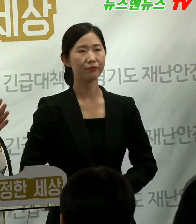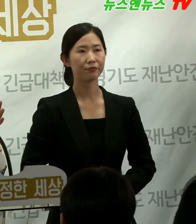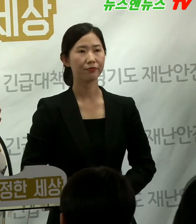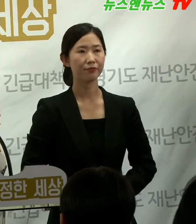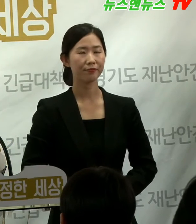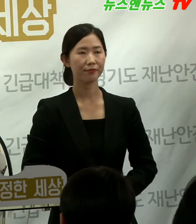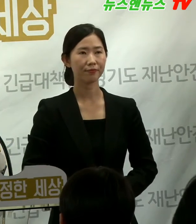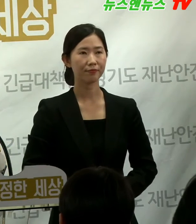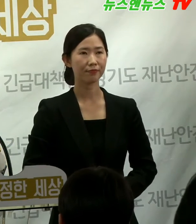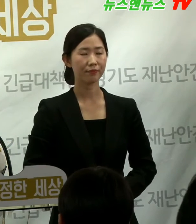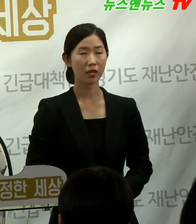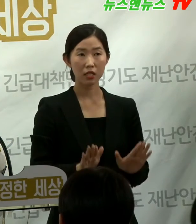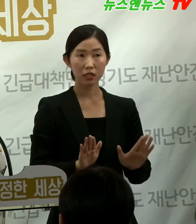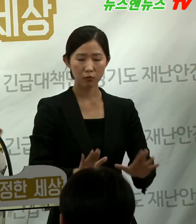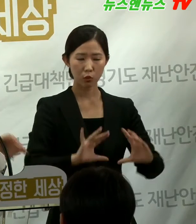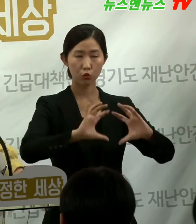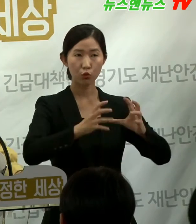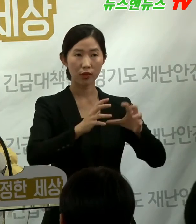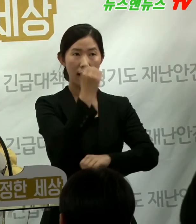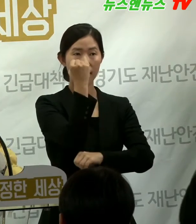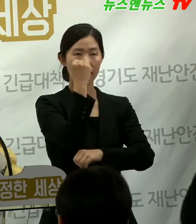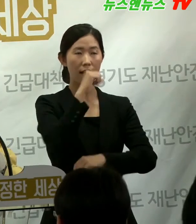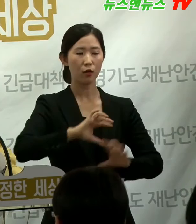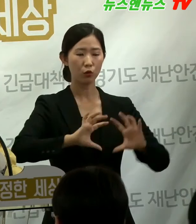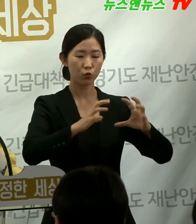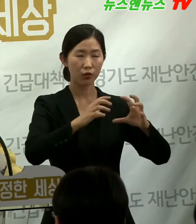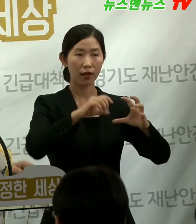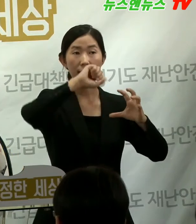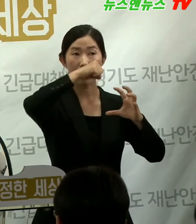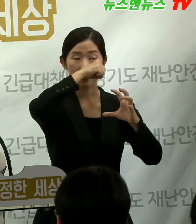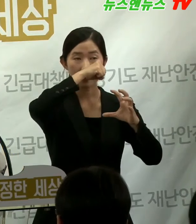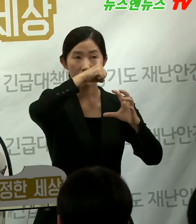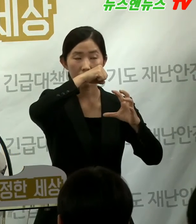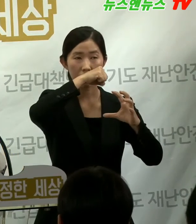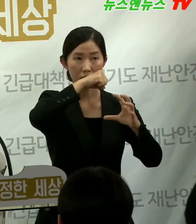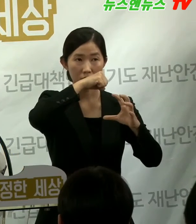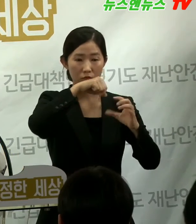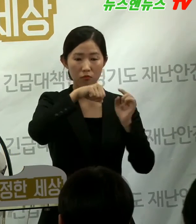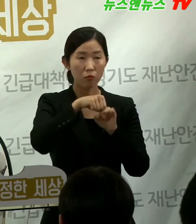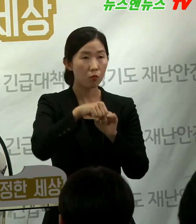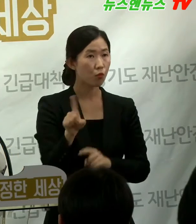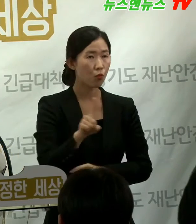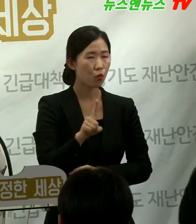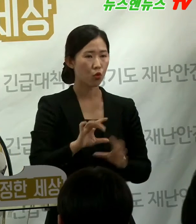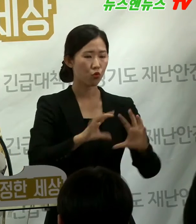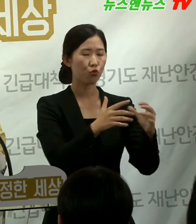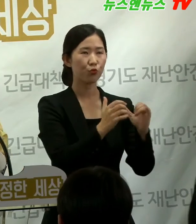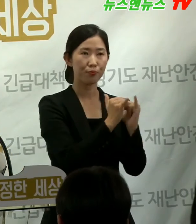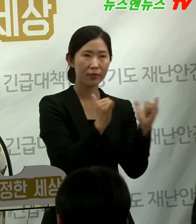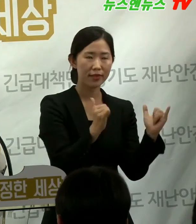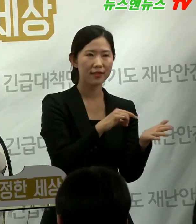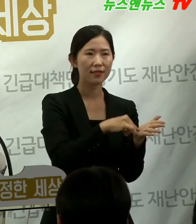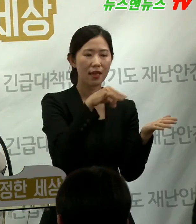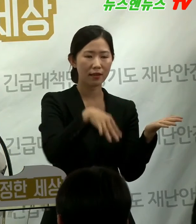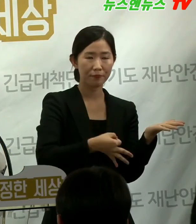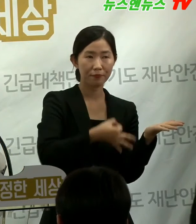원래 이 국가의 예산, 국가의 재정은 국민들이 세금을 내고 그 중에서도